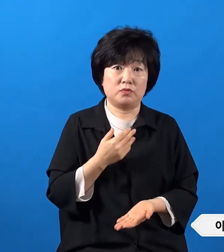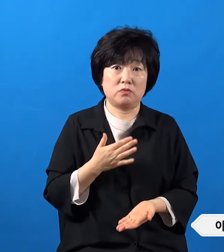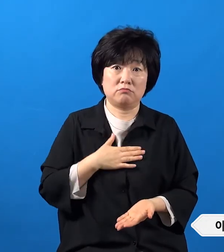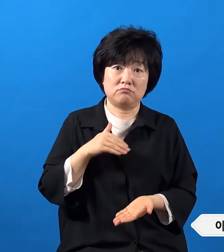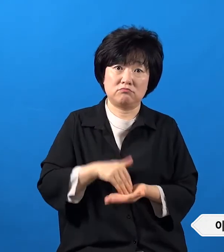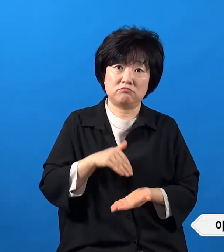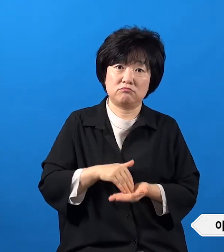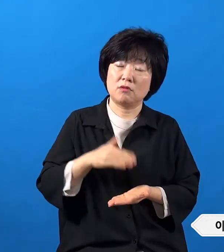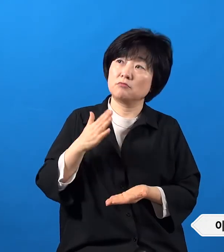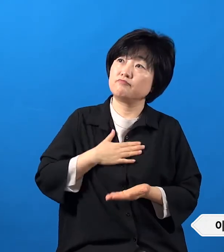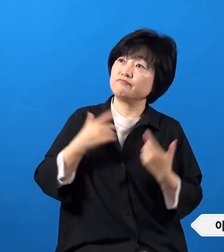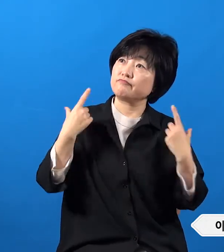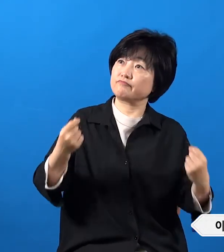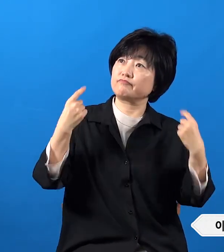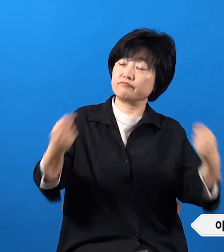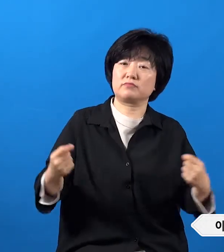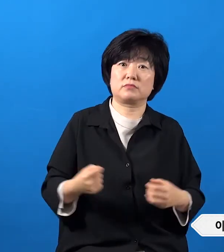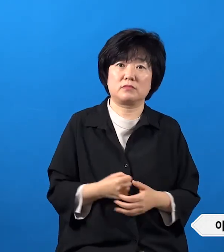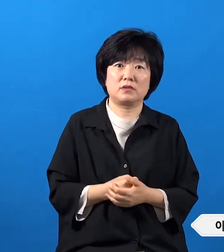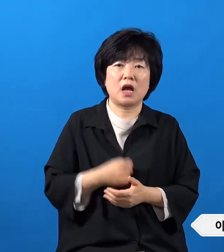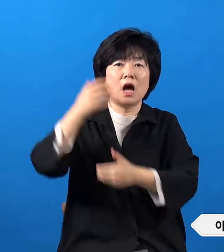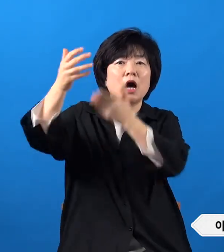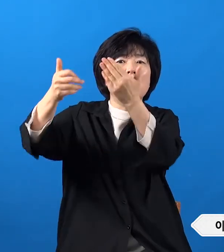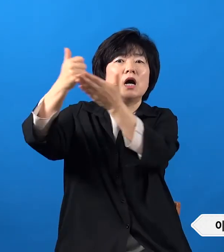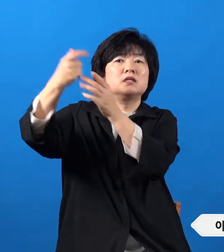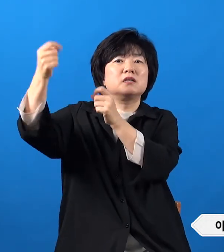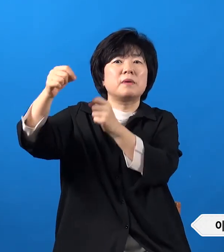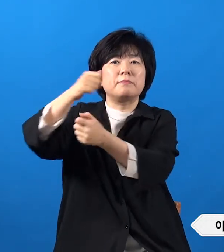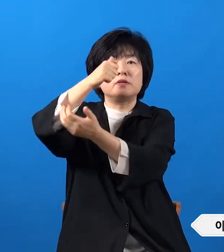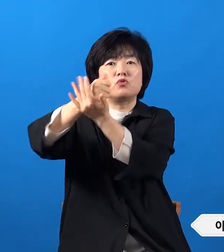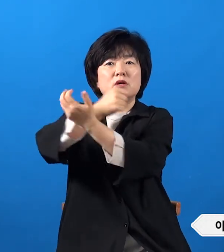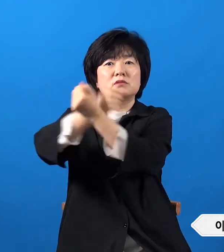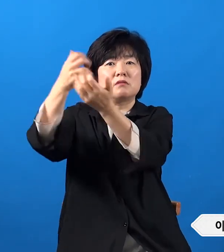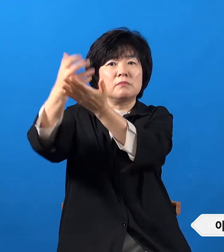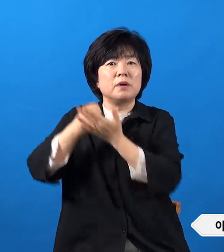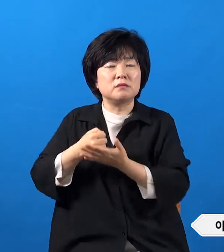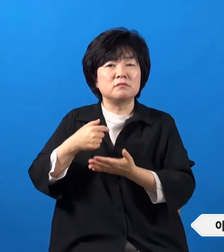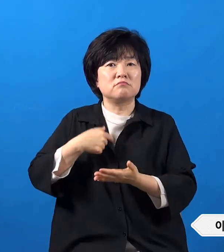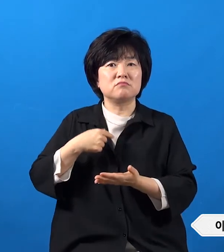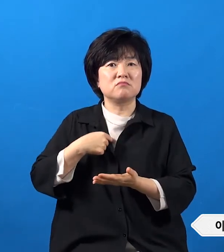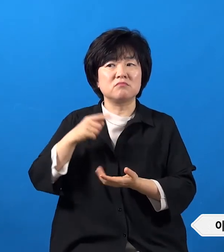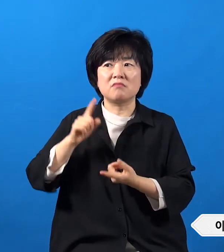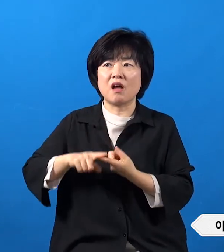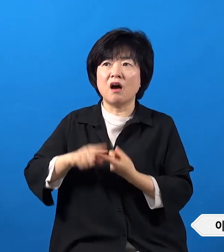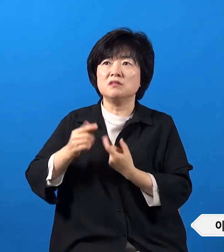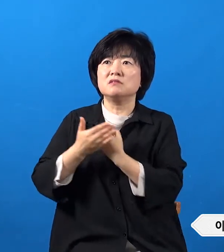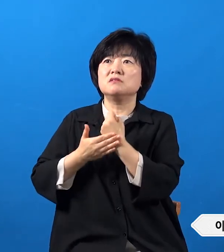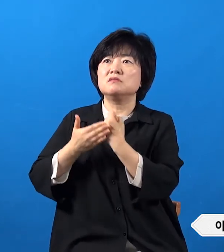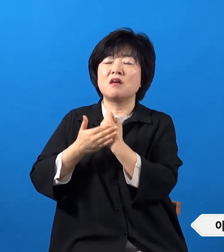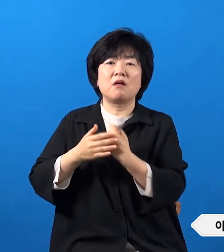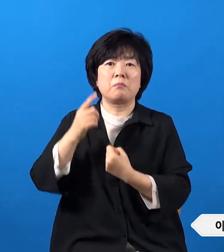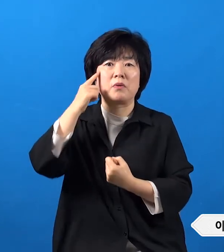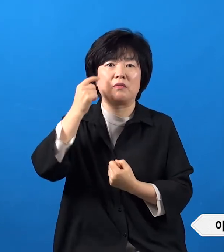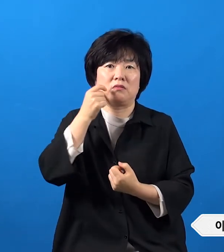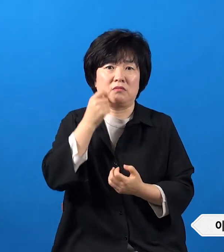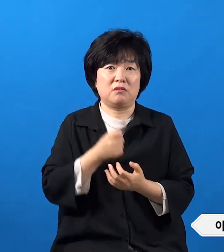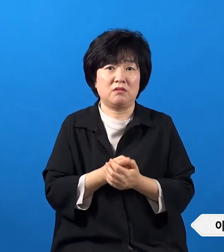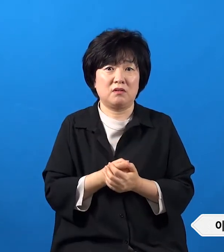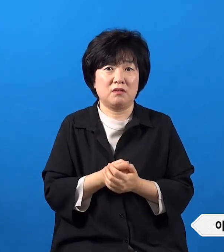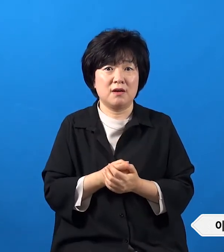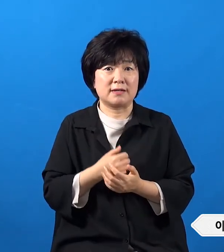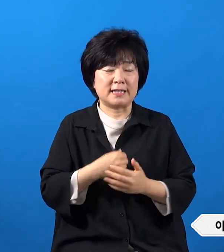자기 반성, 자기 회개는 없다는 사실입니다. 그리고 빗나간 정의의 이름으로 이웃을 공격하고